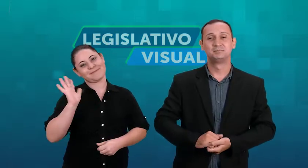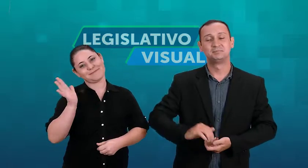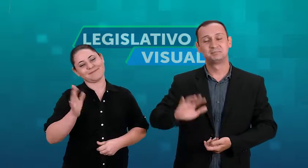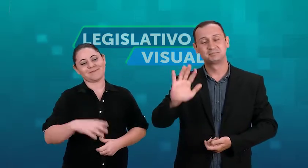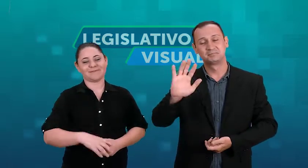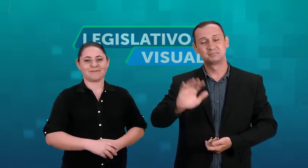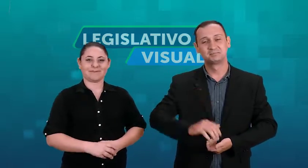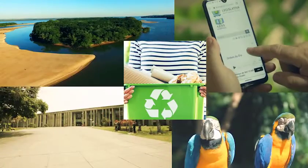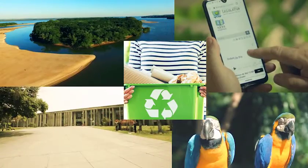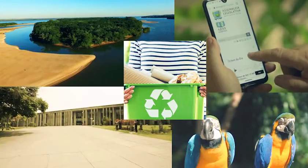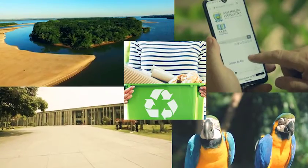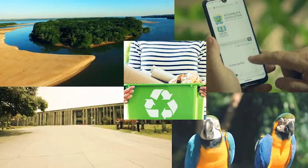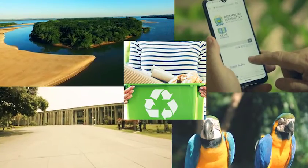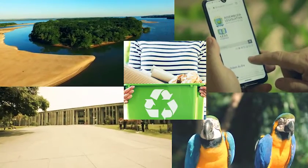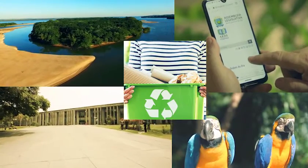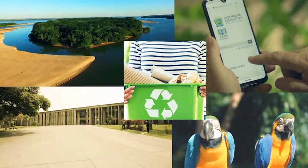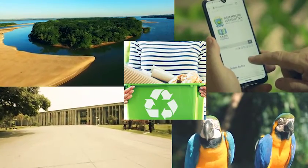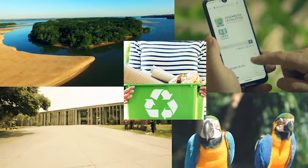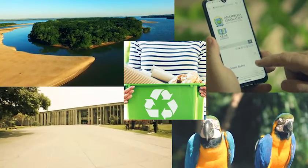Leis. Tchau!